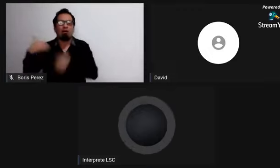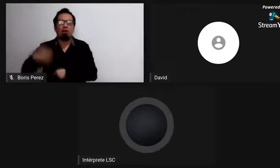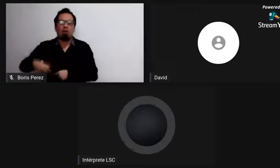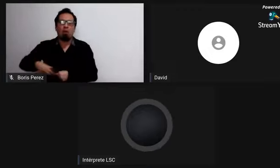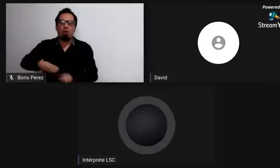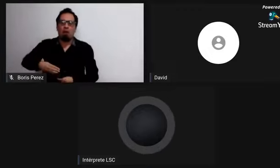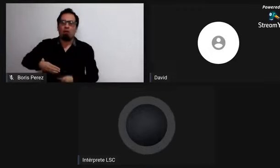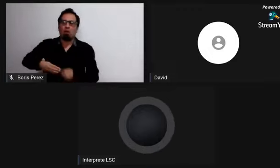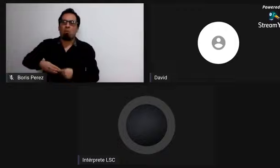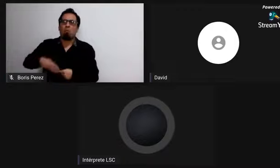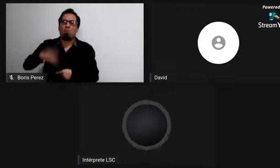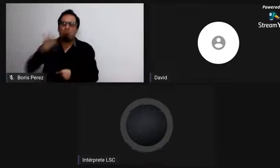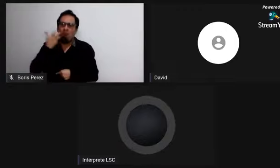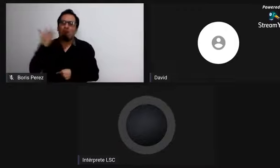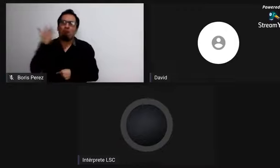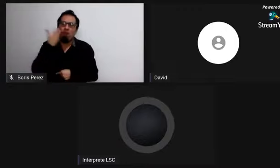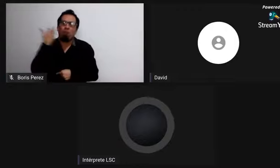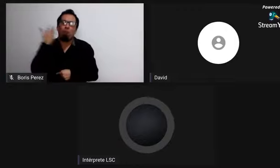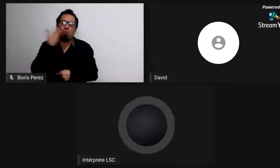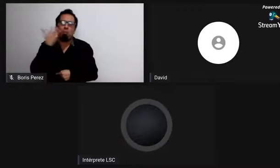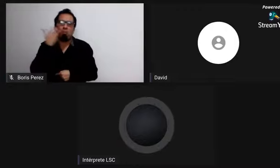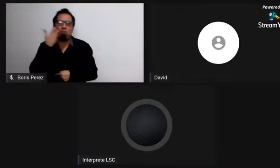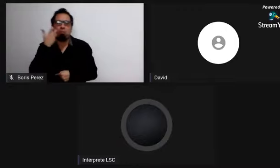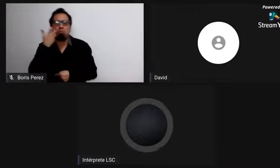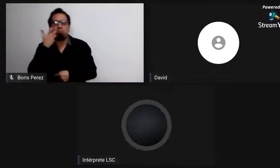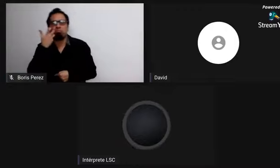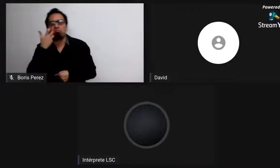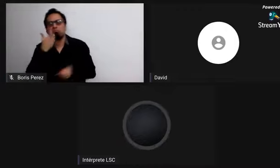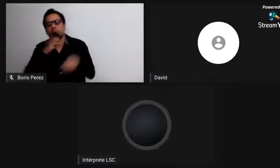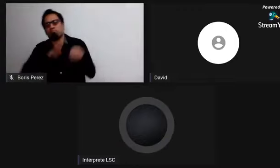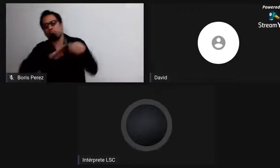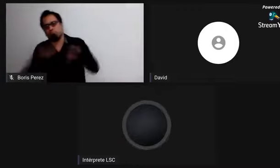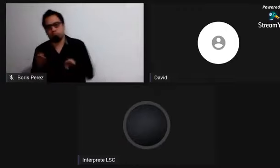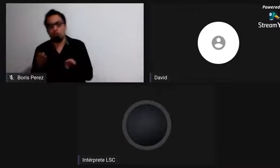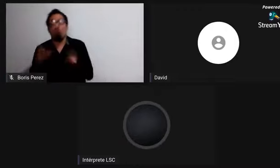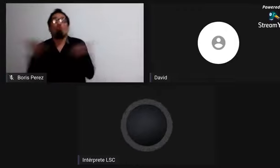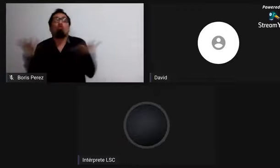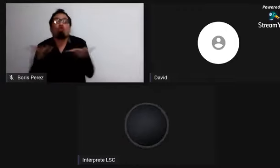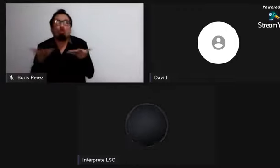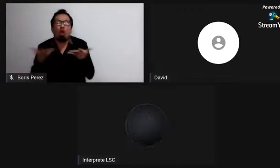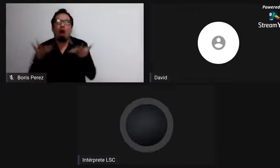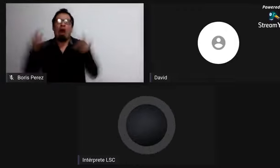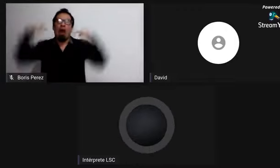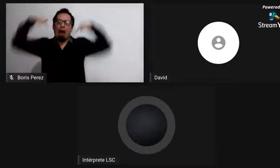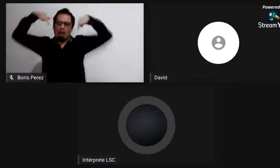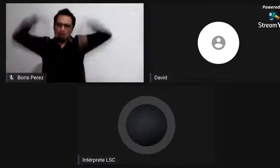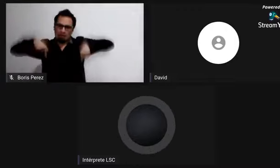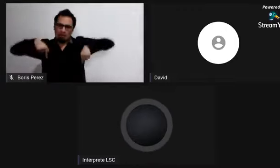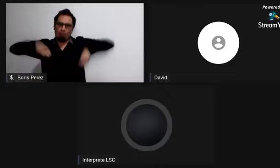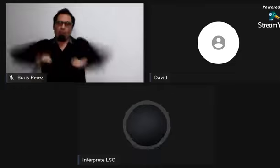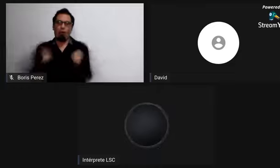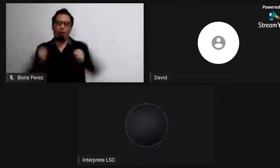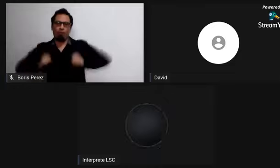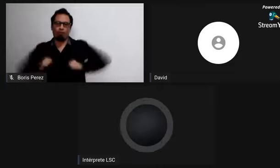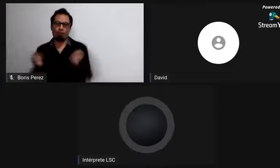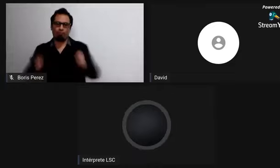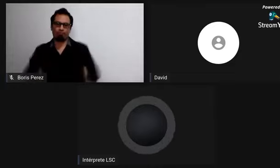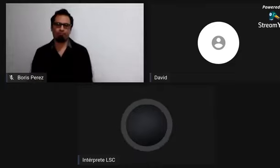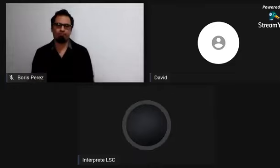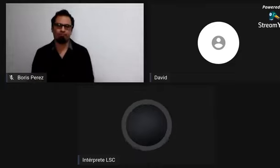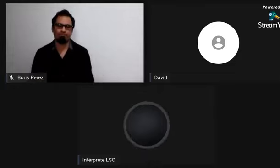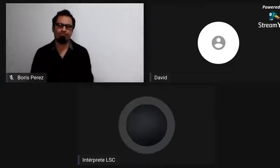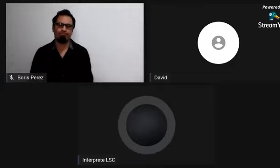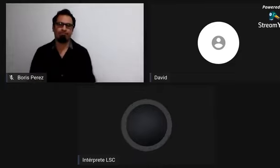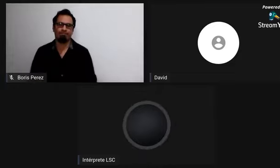tenía alojada cerca a este órgano, al hígado, y esto le generó incluso más complicaciones que finalmente lo llevaron a la muerte.